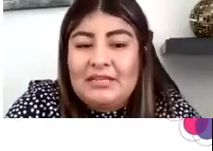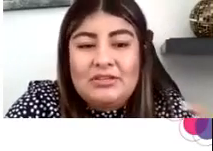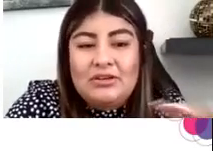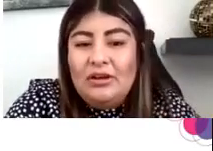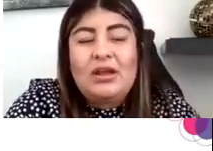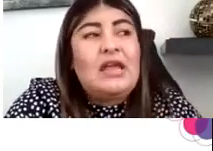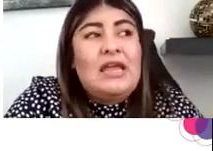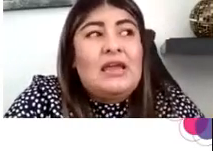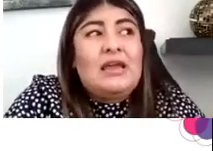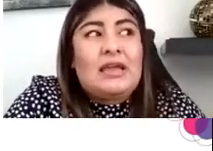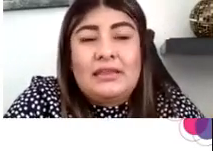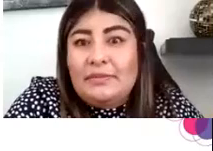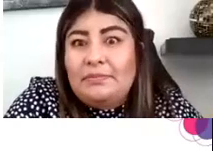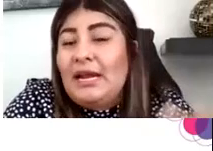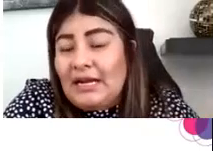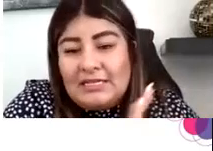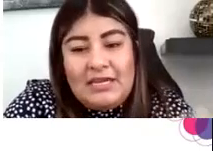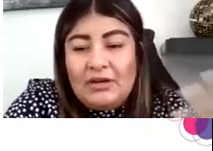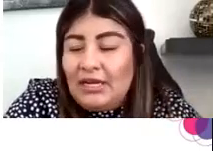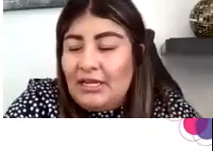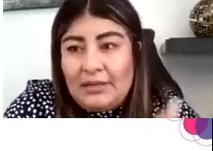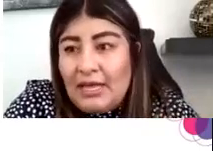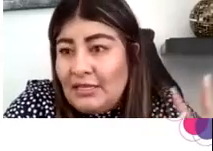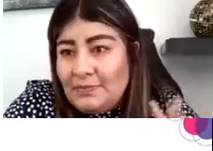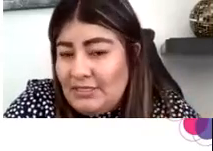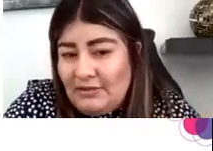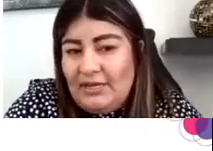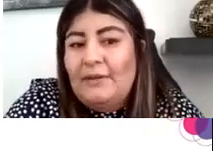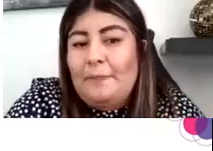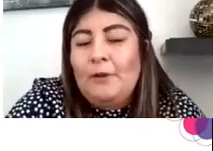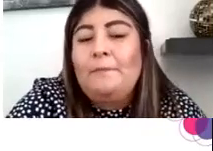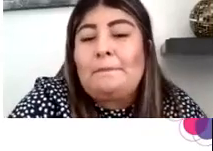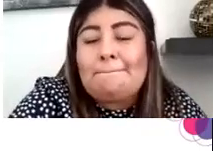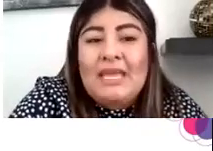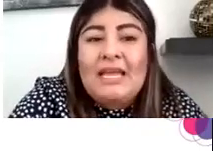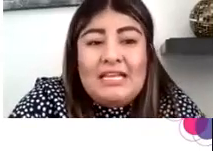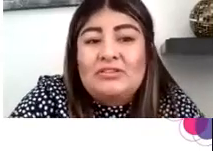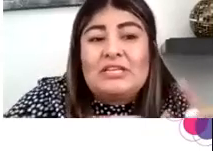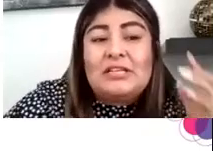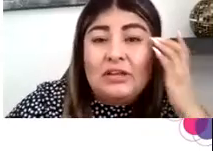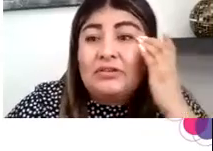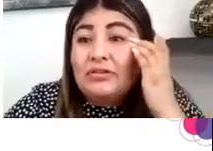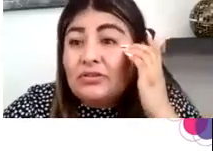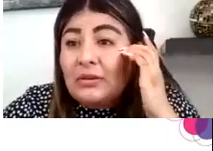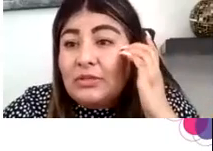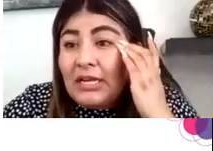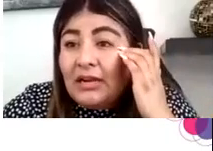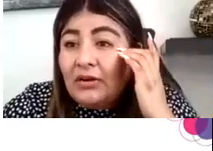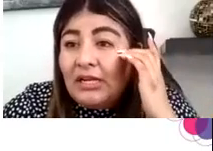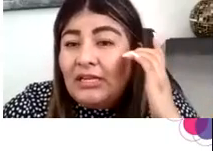limitación para realizar una actividad específica, ¿no? Eso es en lo que nosotros nos vamos a quedar con el término